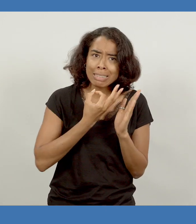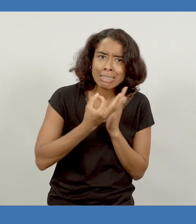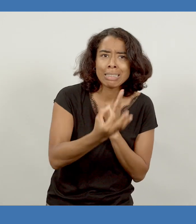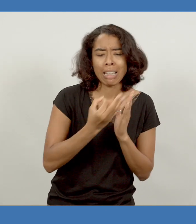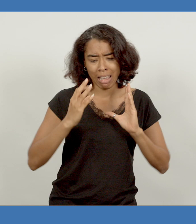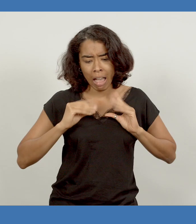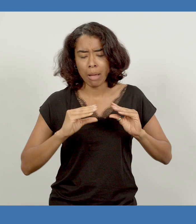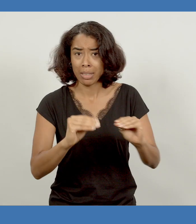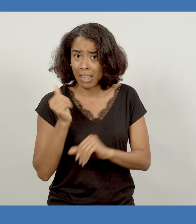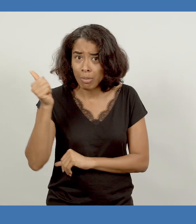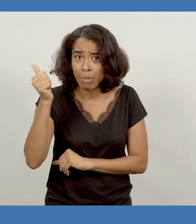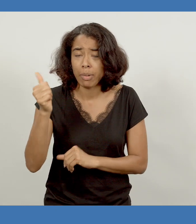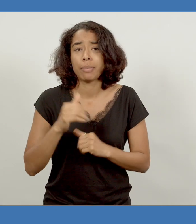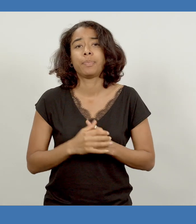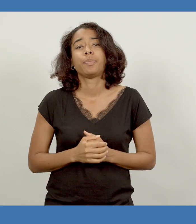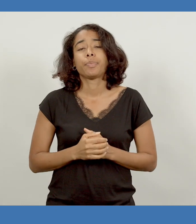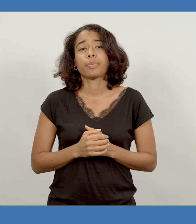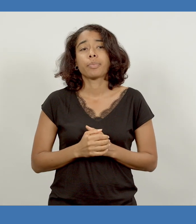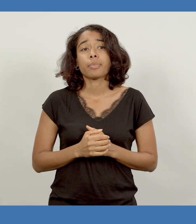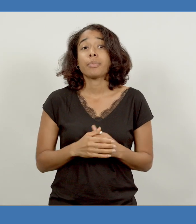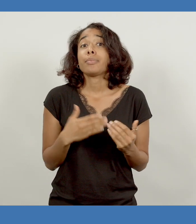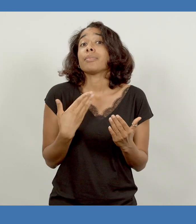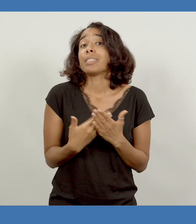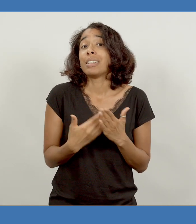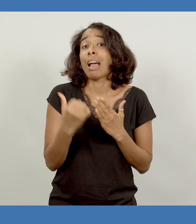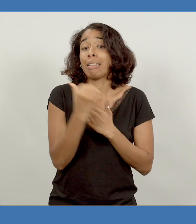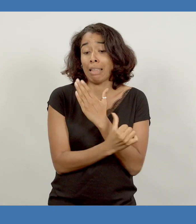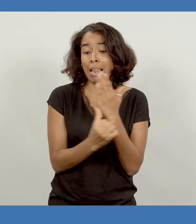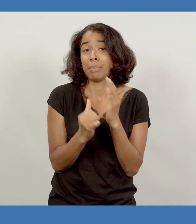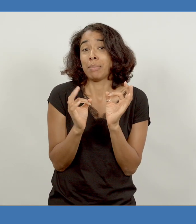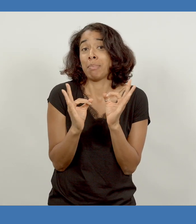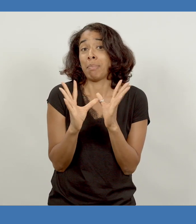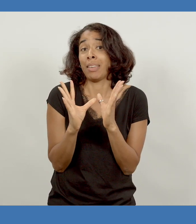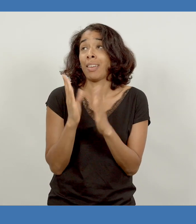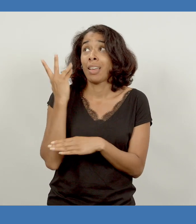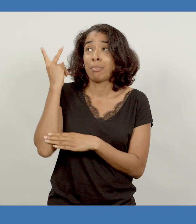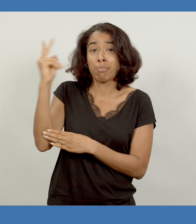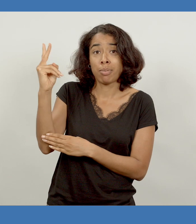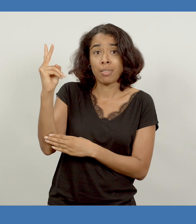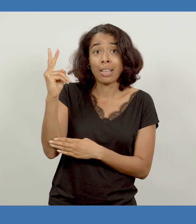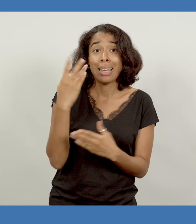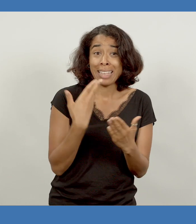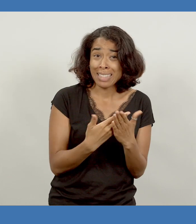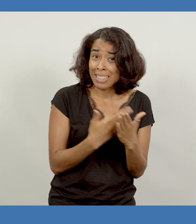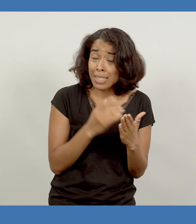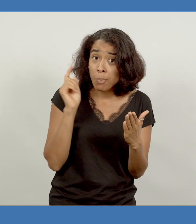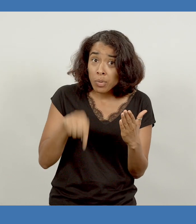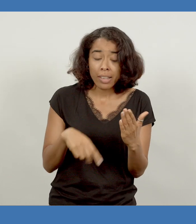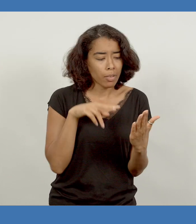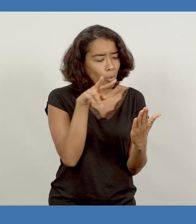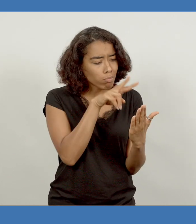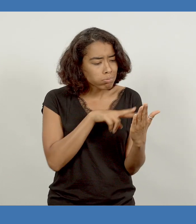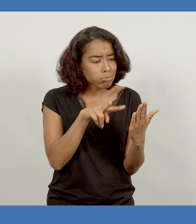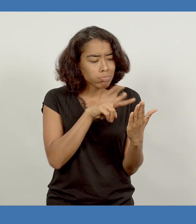appliquait abondamment de lui-même. C'est donc la Bible de Christ que nous avons entre les mains, et voilà une excellente raison, même